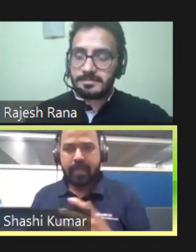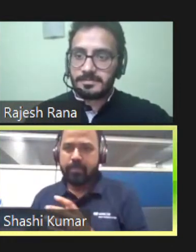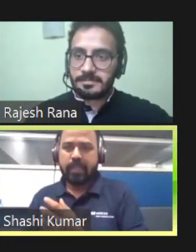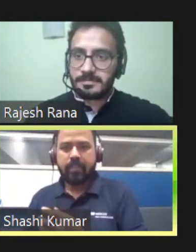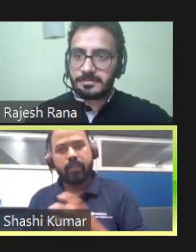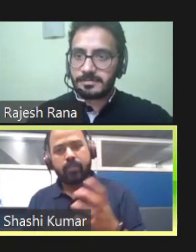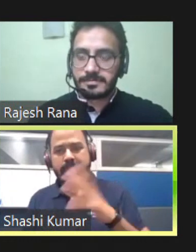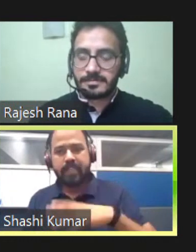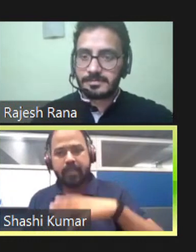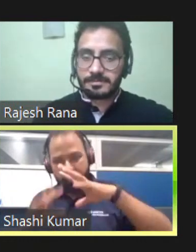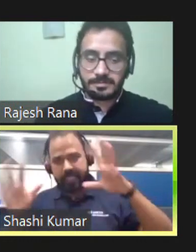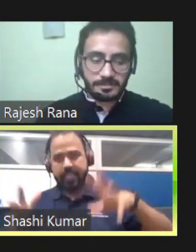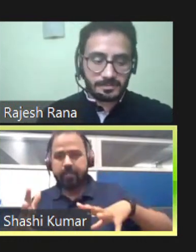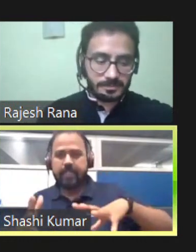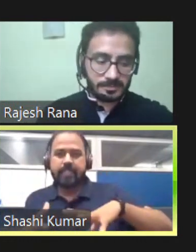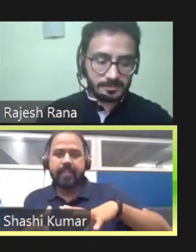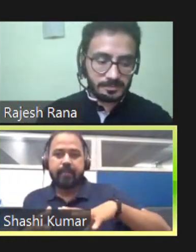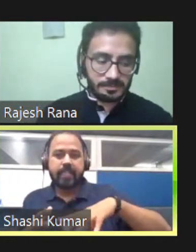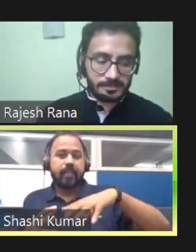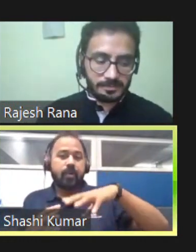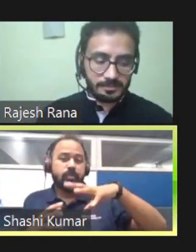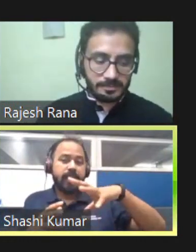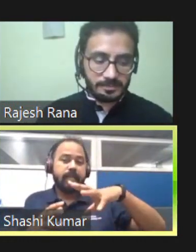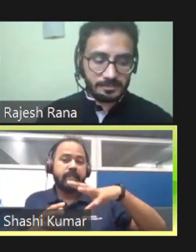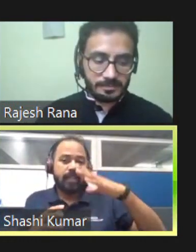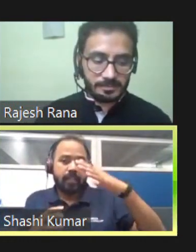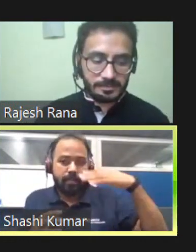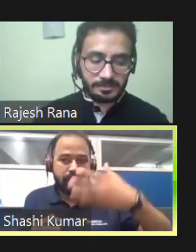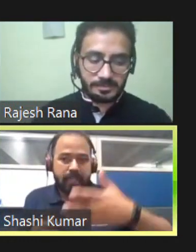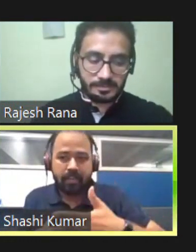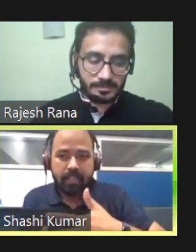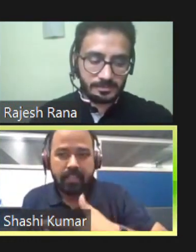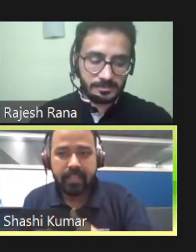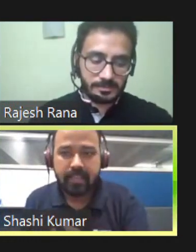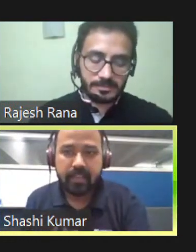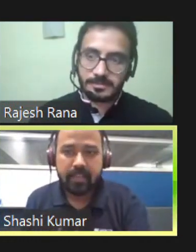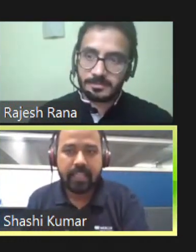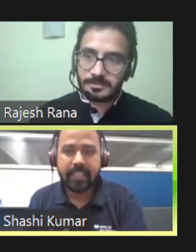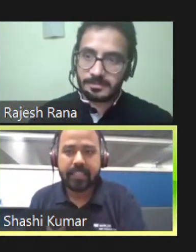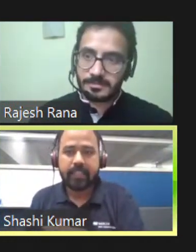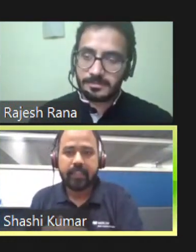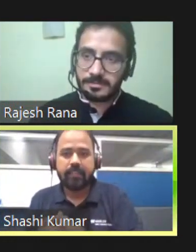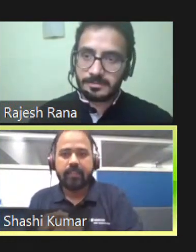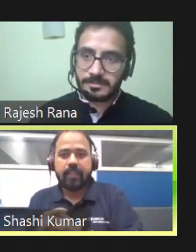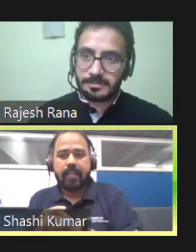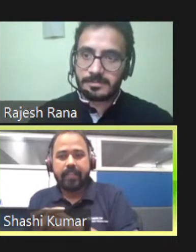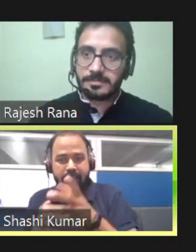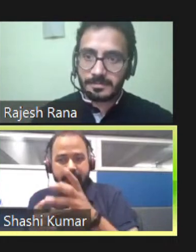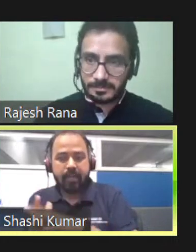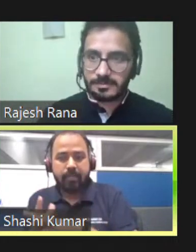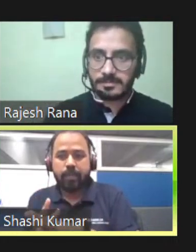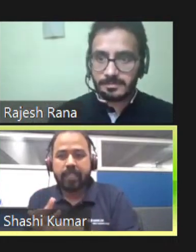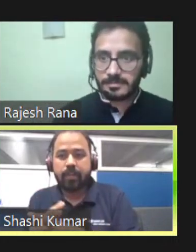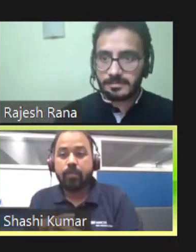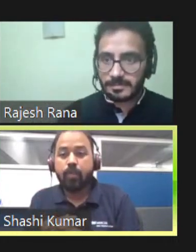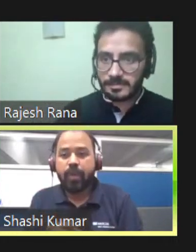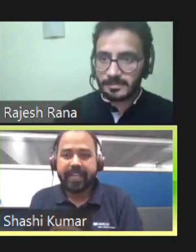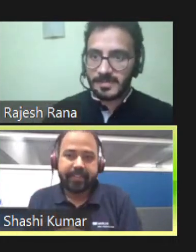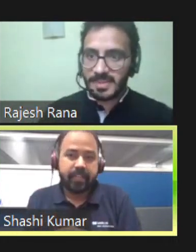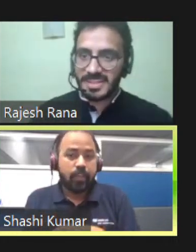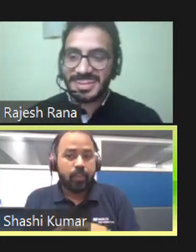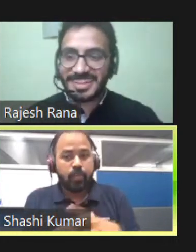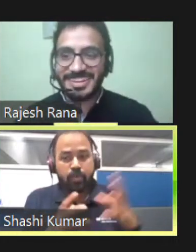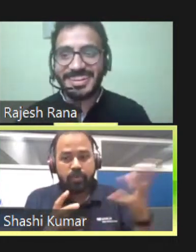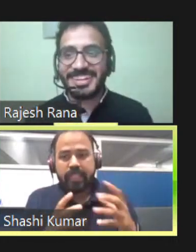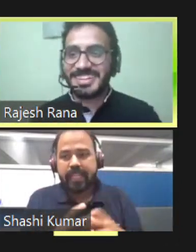लोग बात करोगे तो जैनन आपको देखने के बाद एक साइन नेम दे देंगे। और वो साइन नेम जैसे अभी हमारे कलीग हैं राजेश, आई थिंक आपको पता होगा,